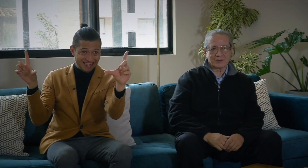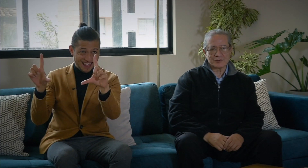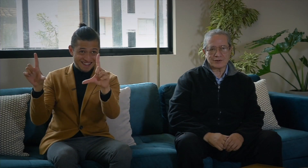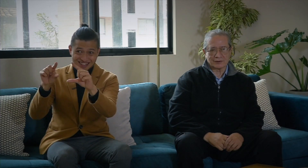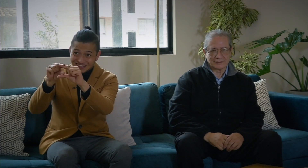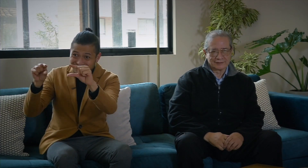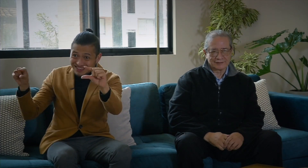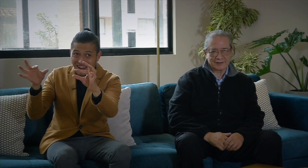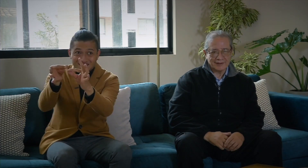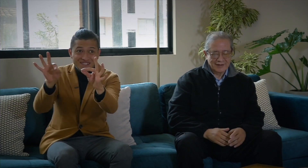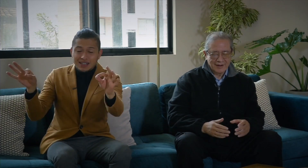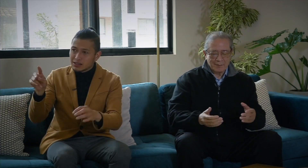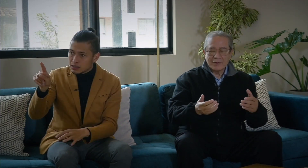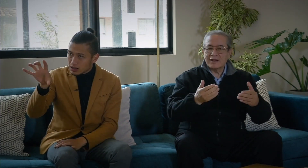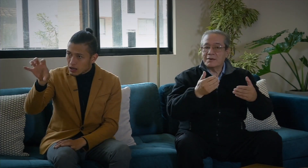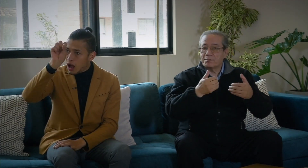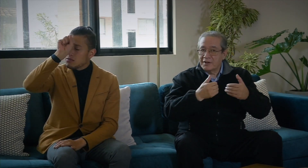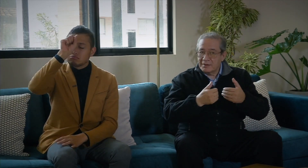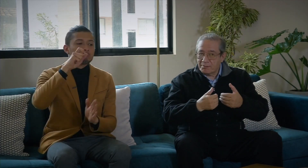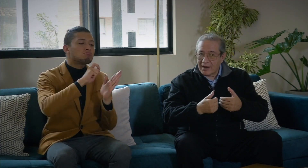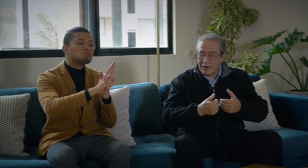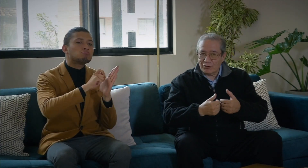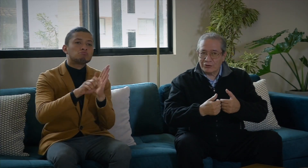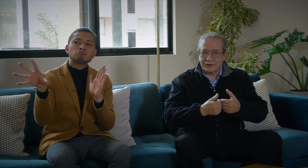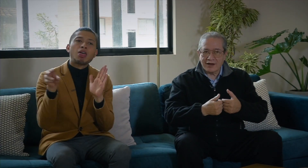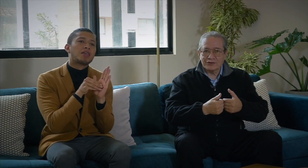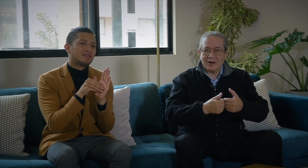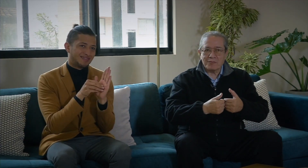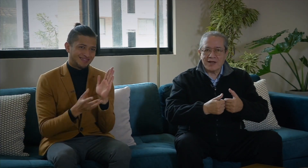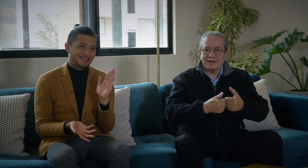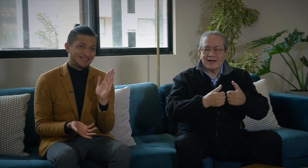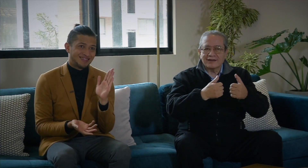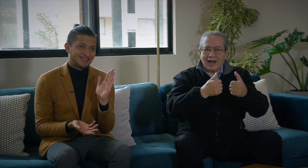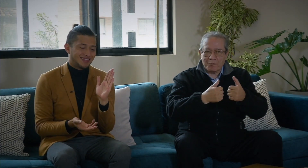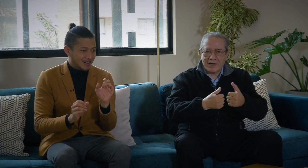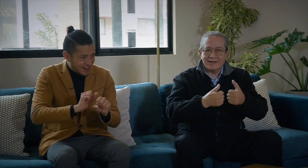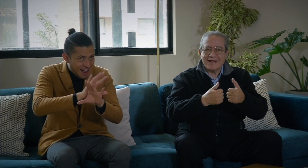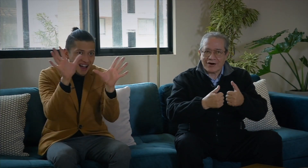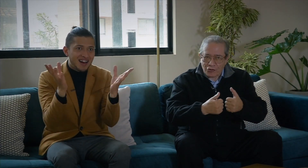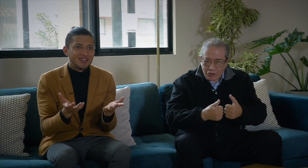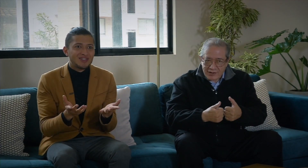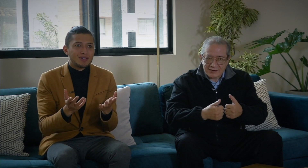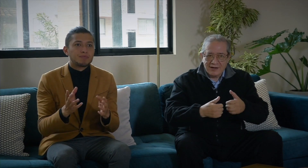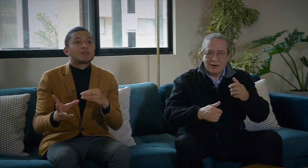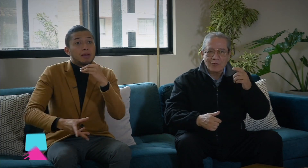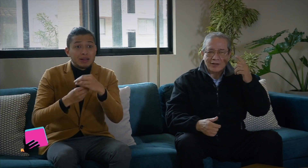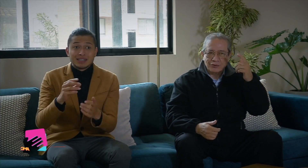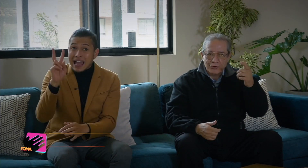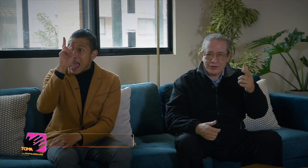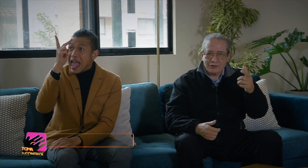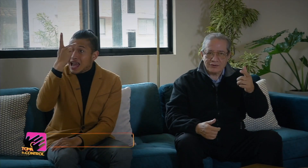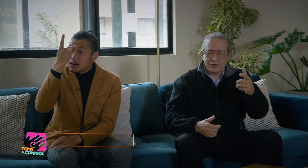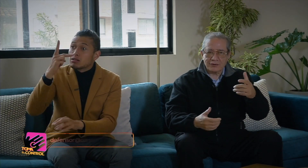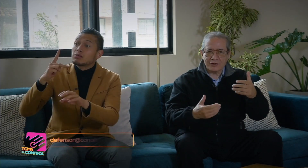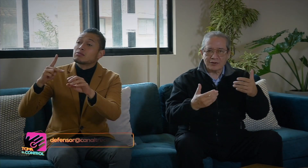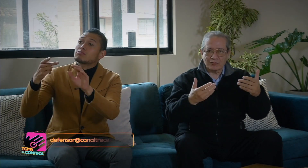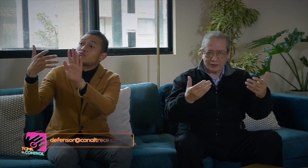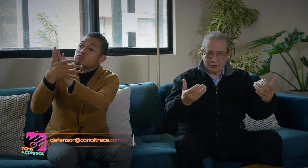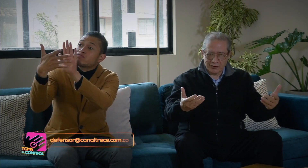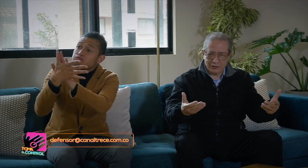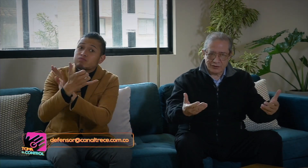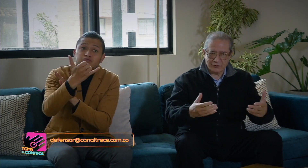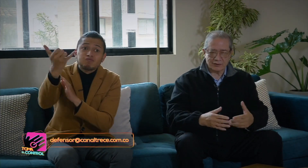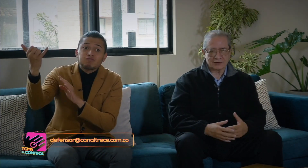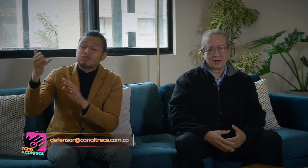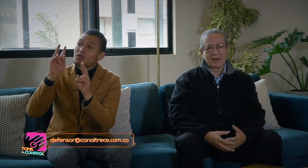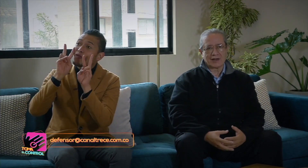la televisión, ¿sí? Y para lo contrario también aprenden errores cuando oyen los errores o cuando